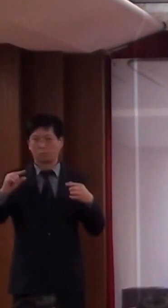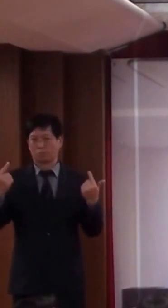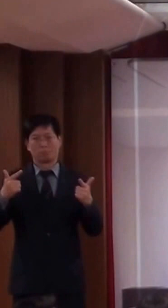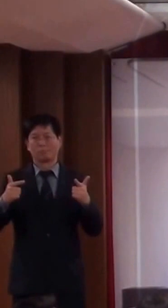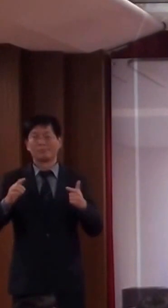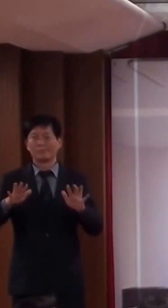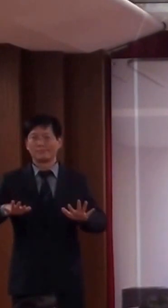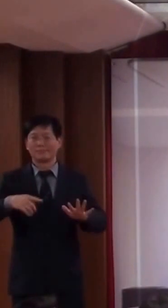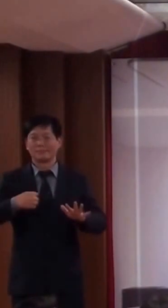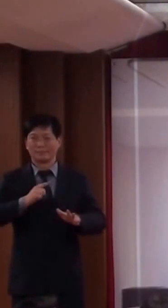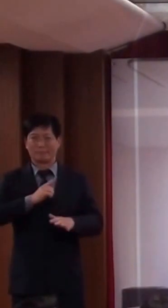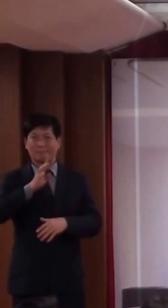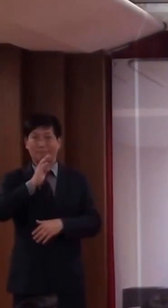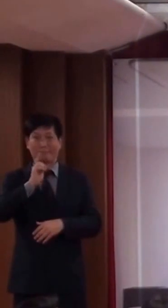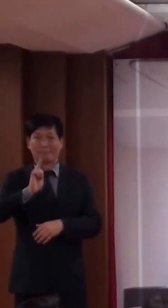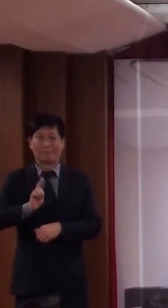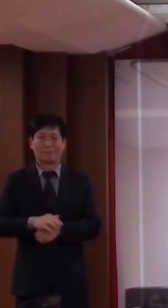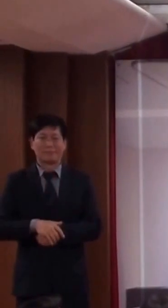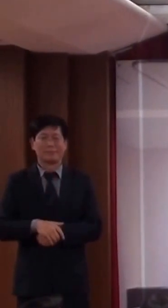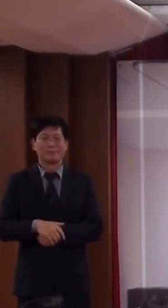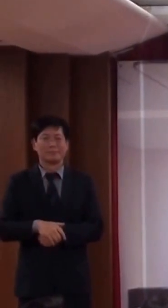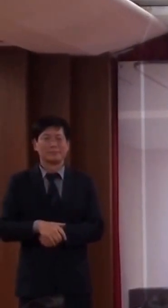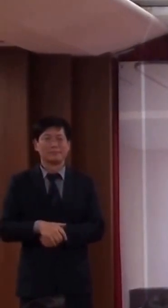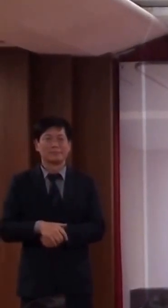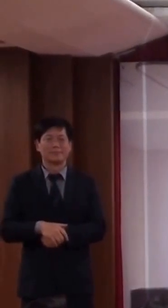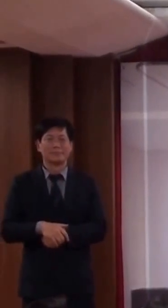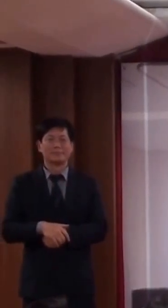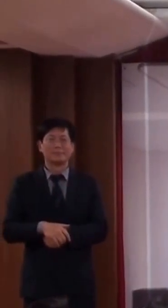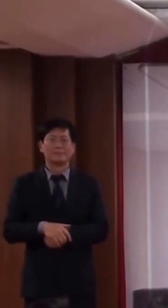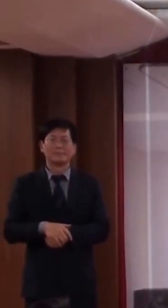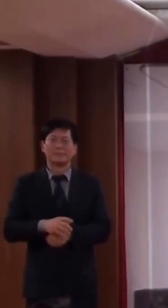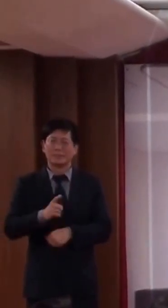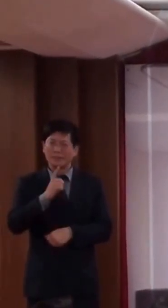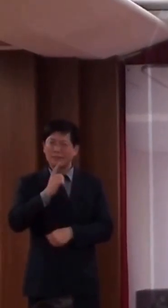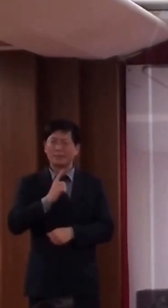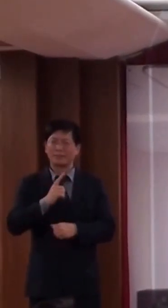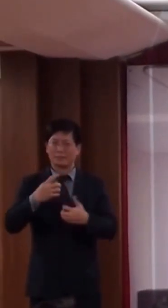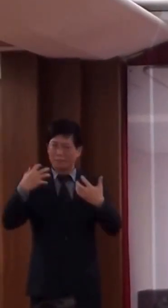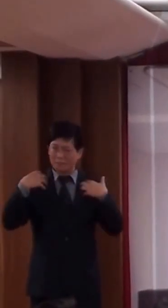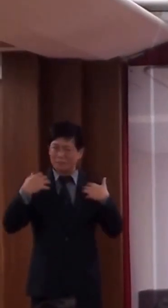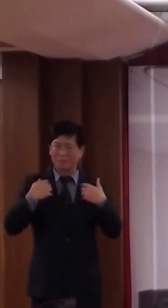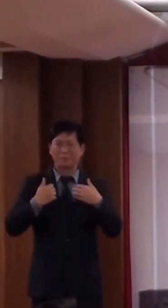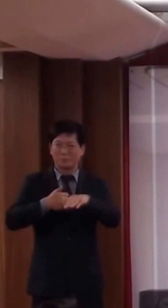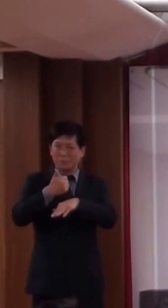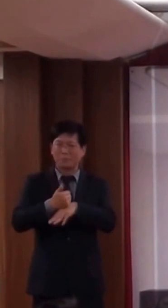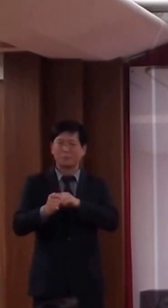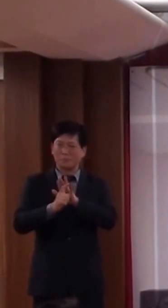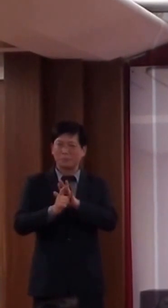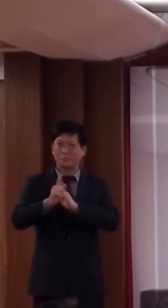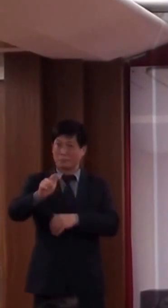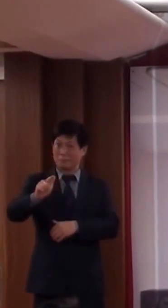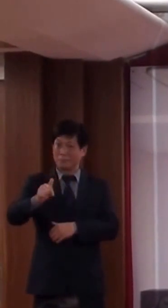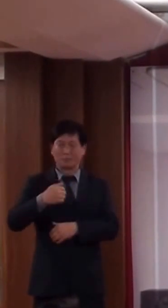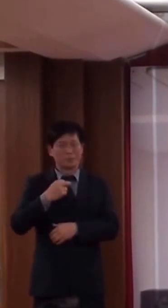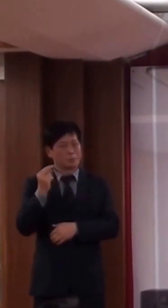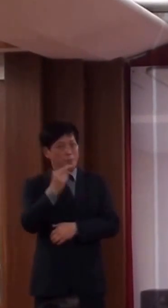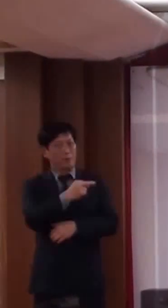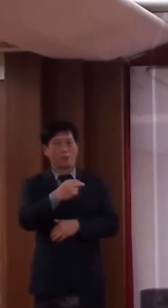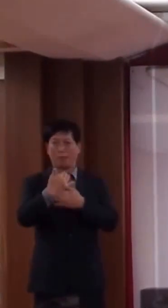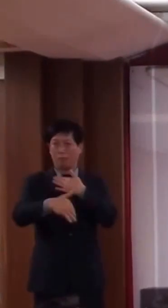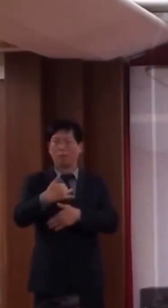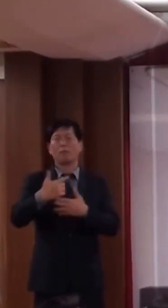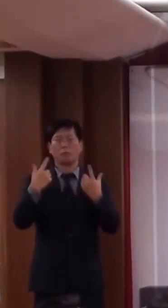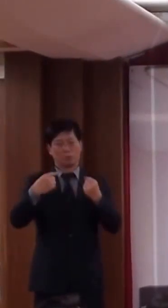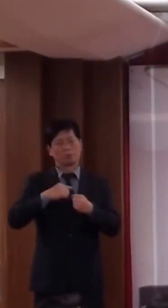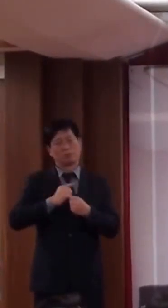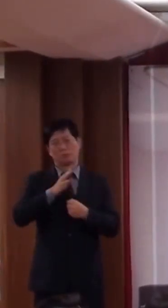像。但今天呢，我是以这个就扮演的角色是老师了。虽然刚看到我们的这广告，但其实我是一个